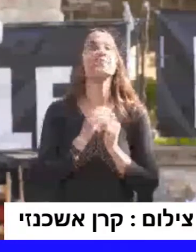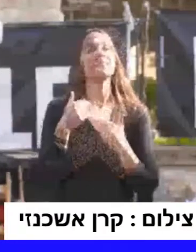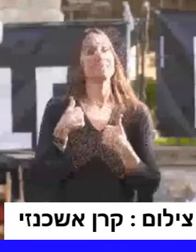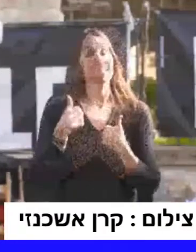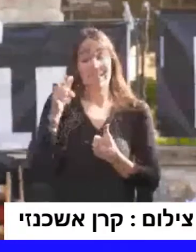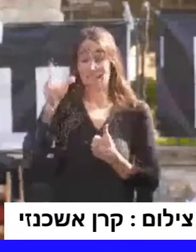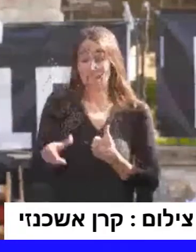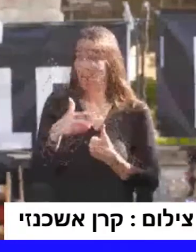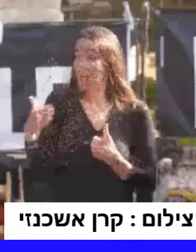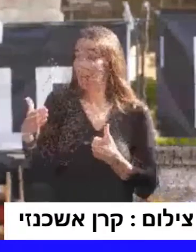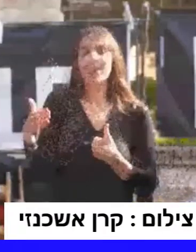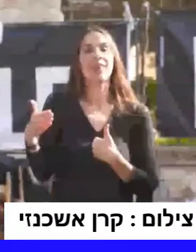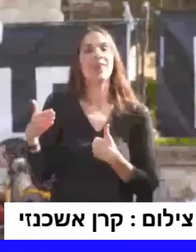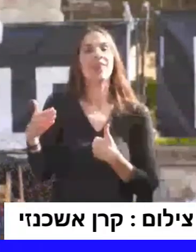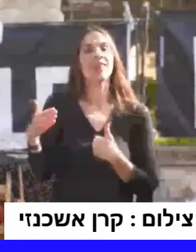ימין